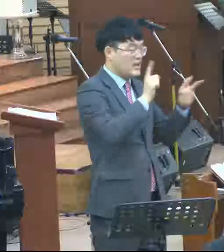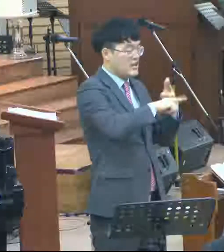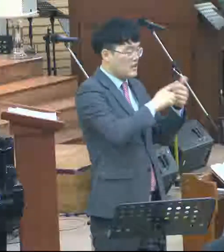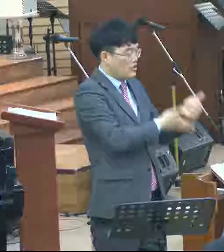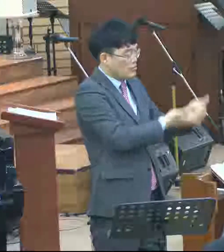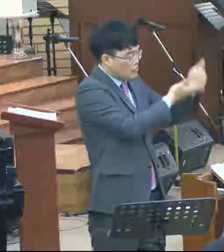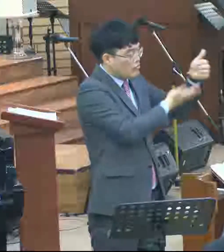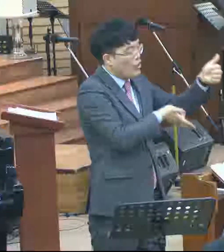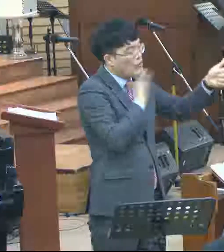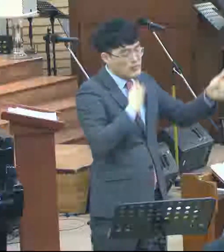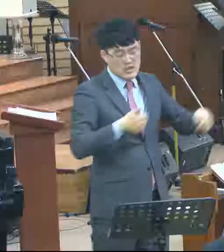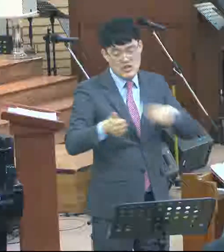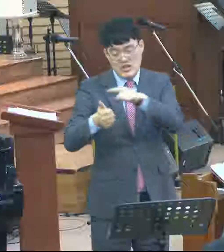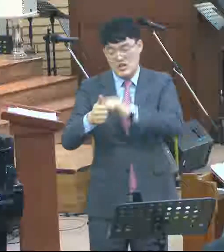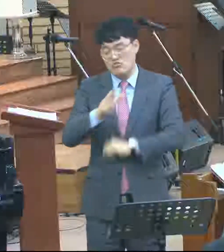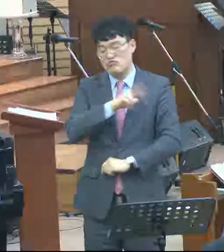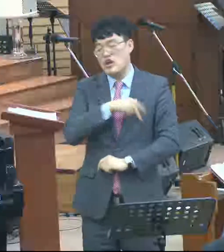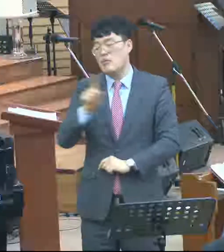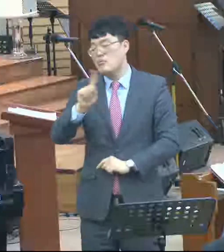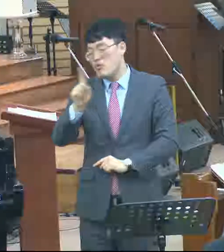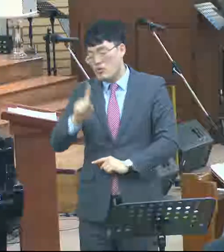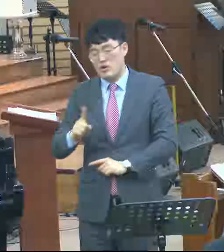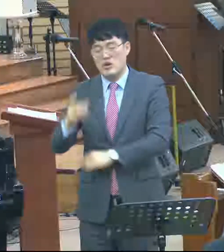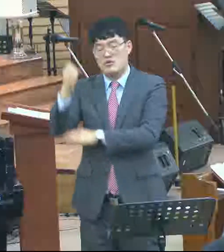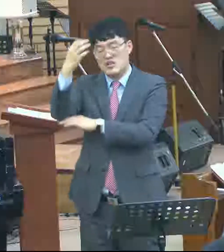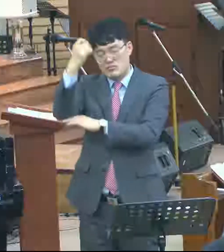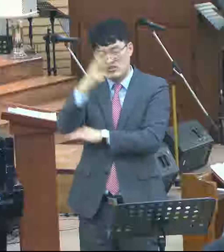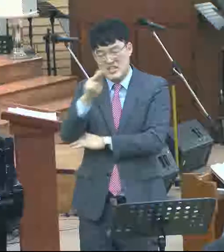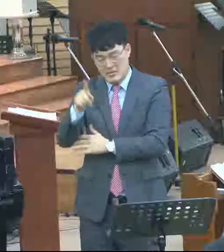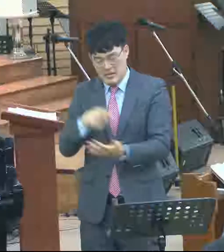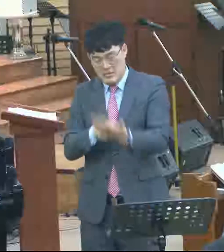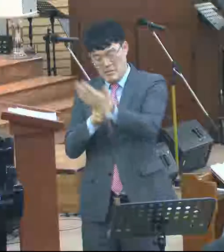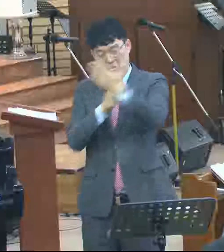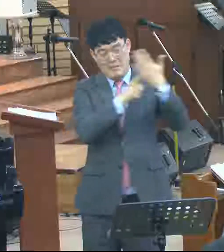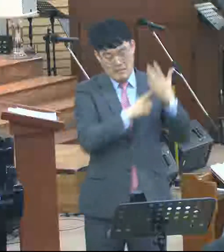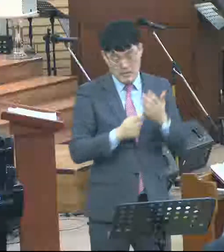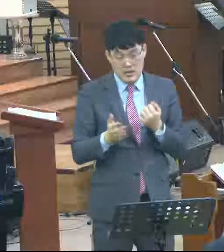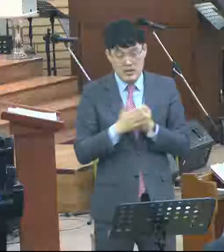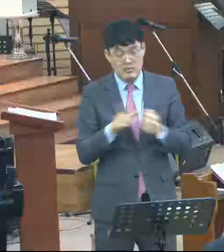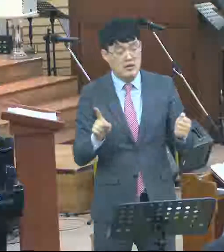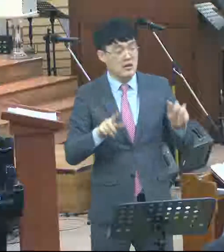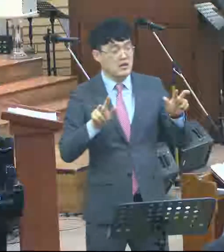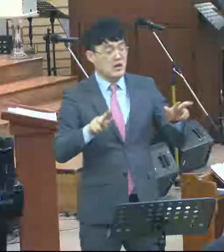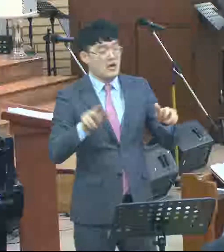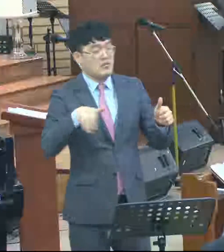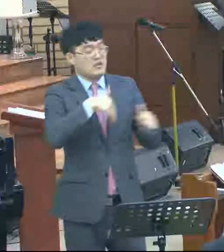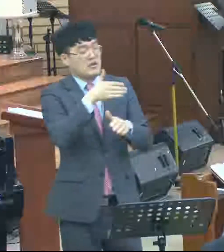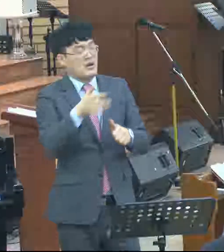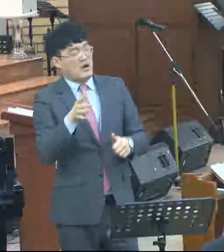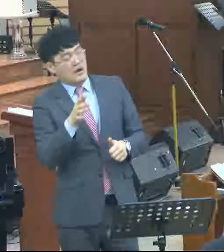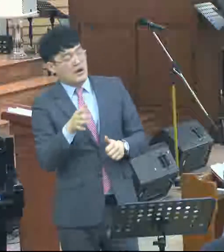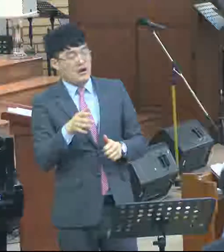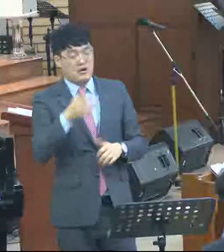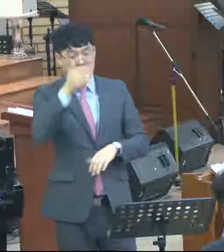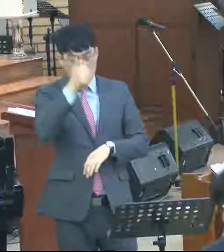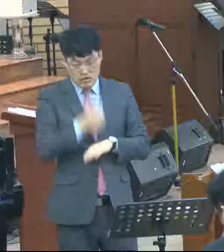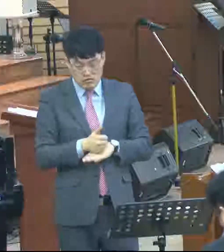부족하다, 어떻게 국회의원이 그럴 수 있느냐고 막 벌떼같이 일어나서 잠잠해지지가 않는 거예요. 그래서 10월 19일 딱 한 달